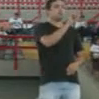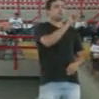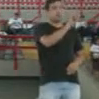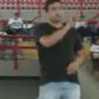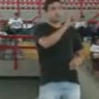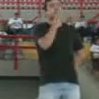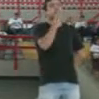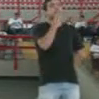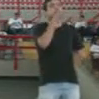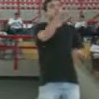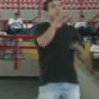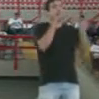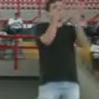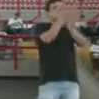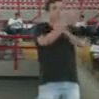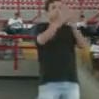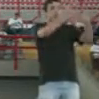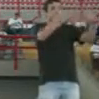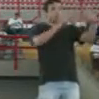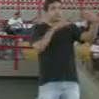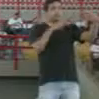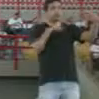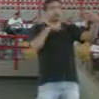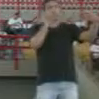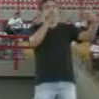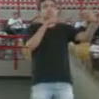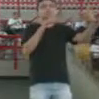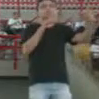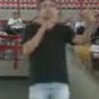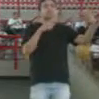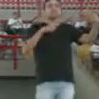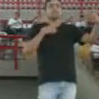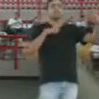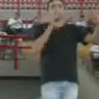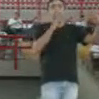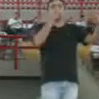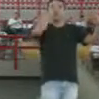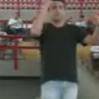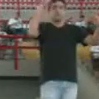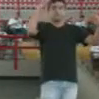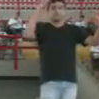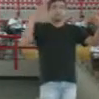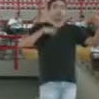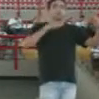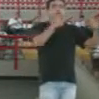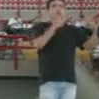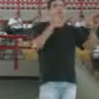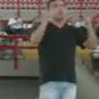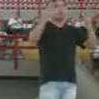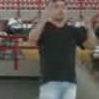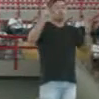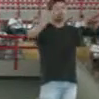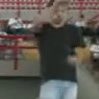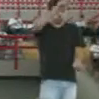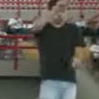Cândido Portinari na sua prova do Enem é aquela que tem os carregadores com as sacas de café na